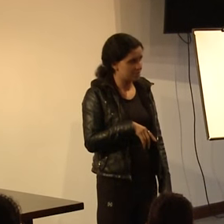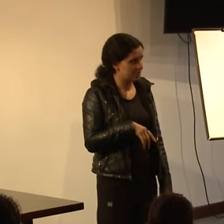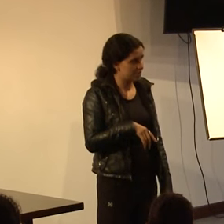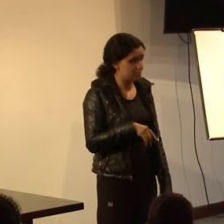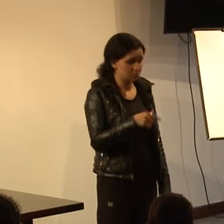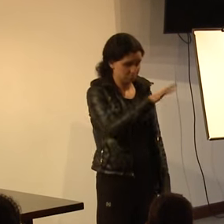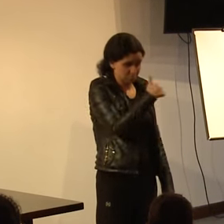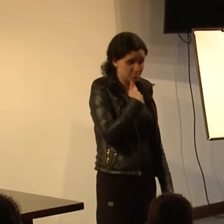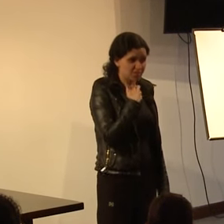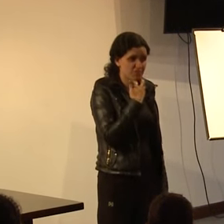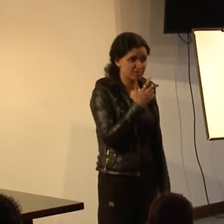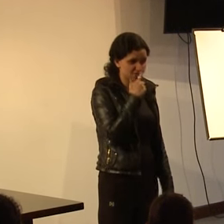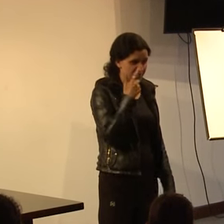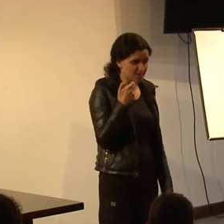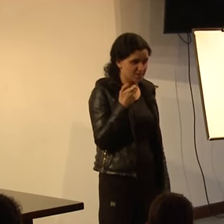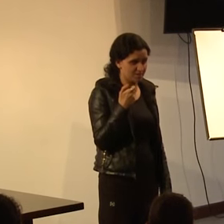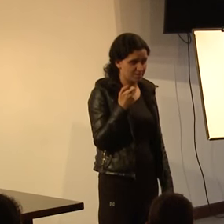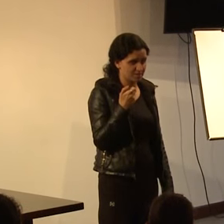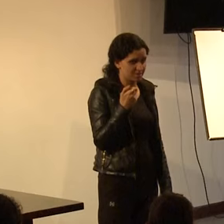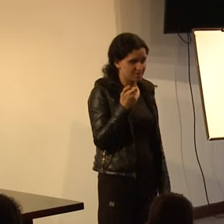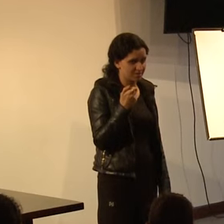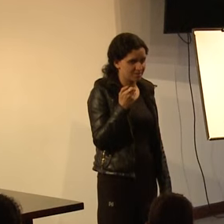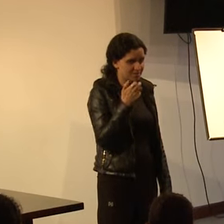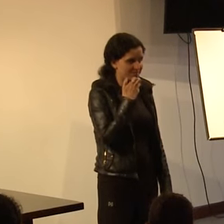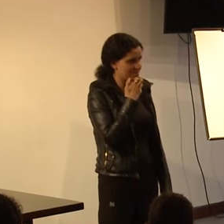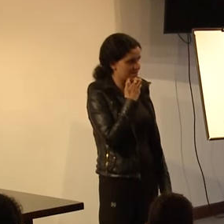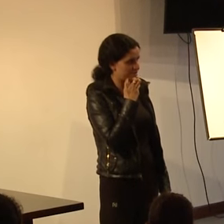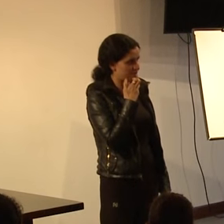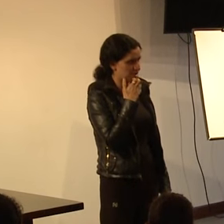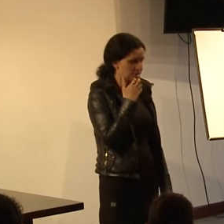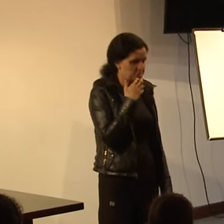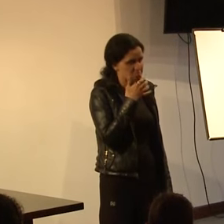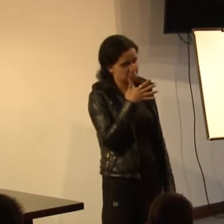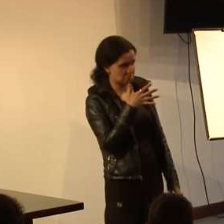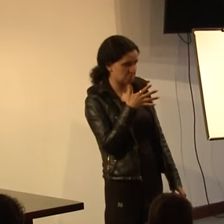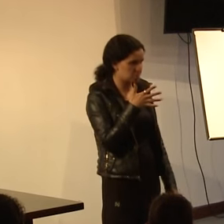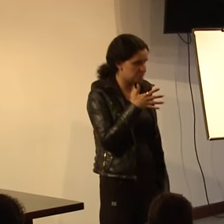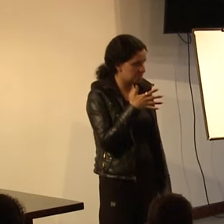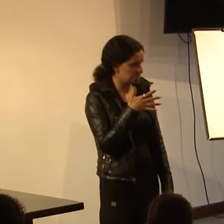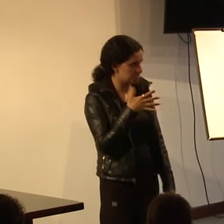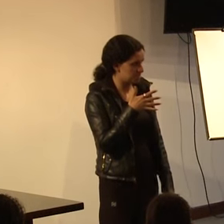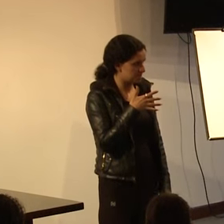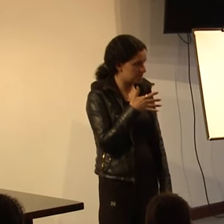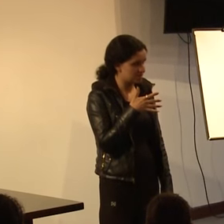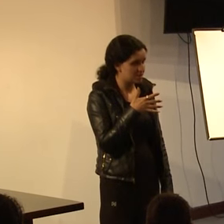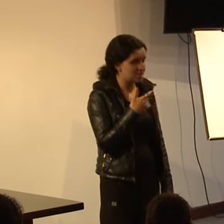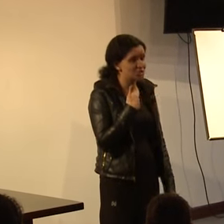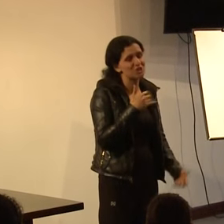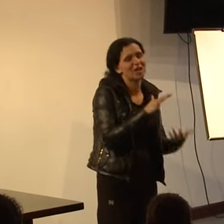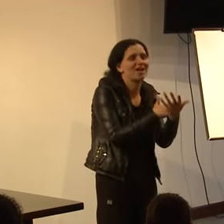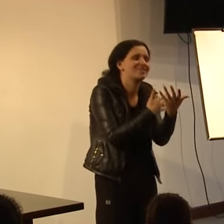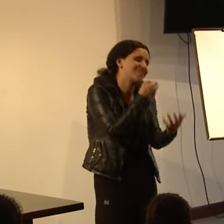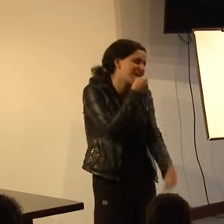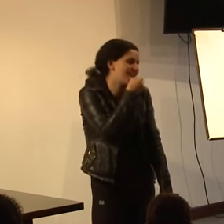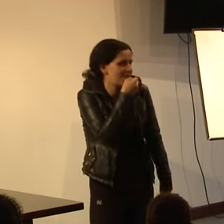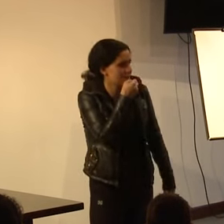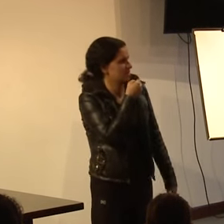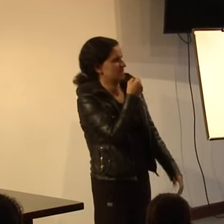¿Mi voz les parece muy desagradable? ¿O aceptable? Pues si cantara les parecería muy